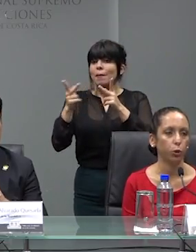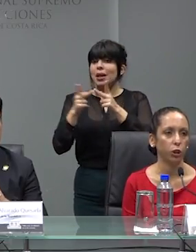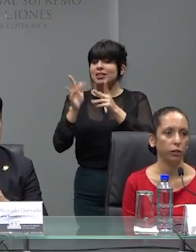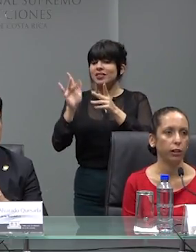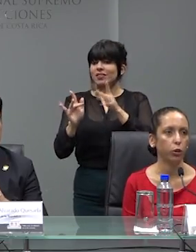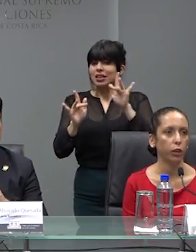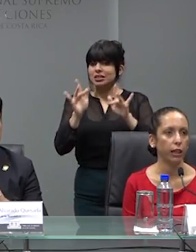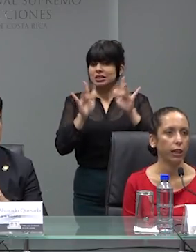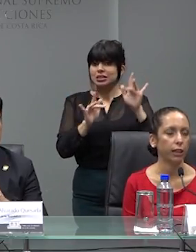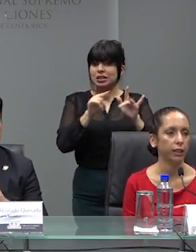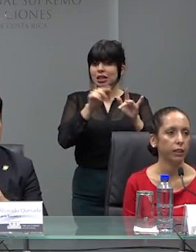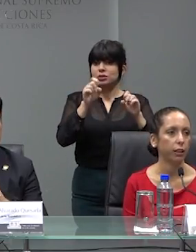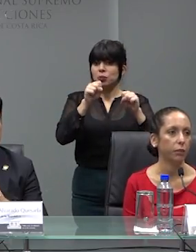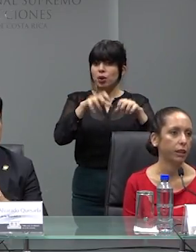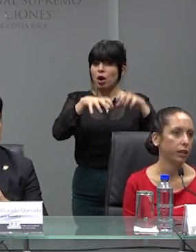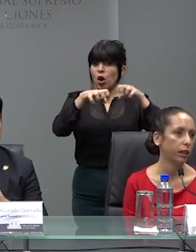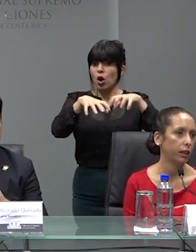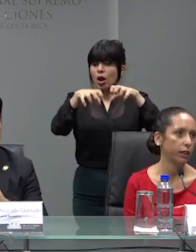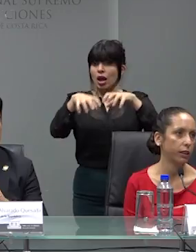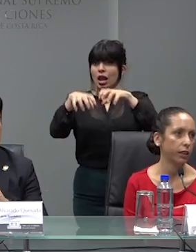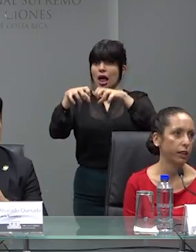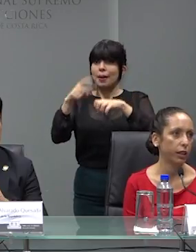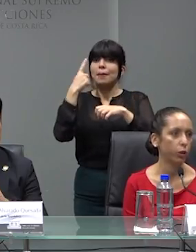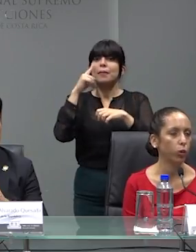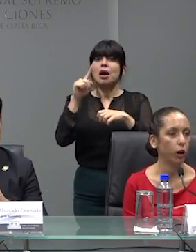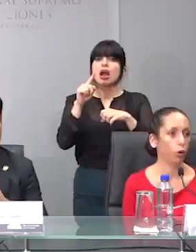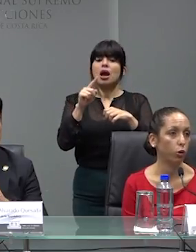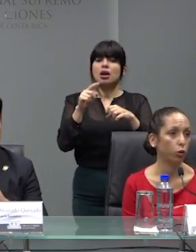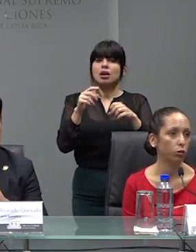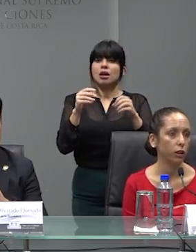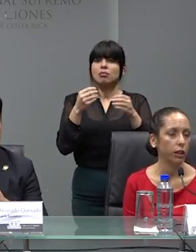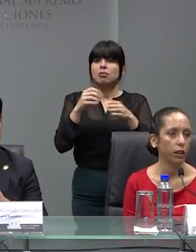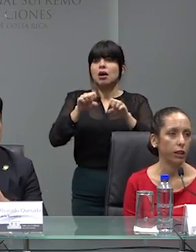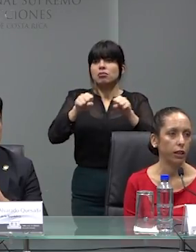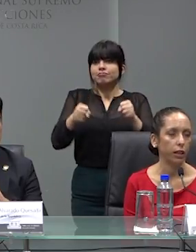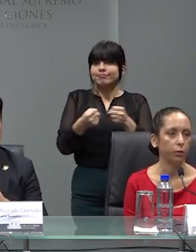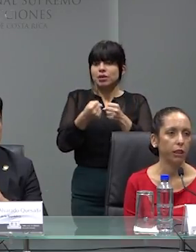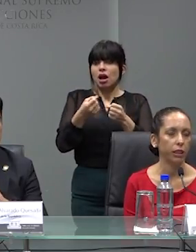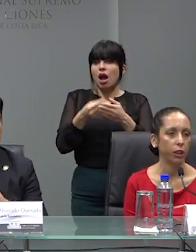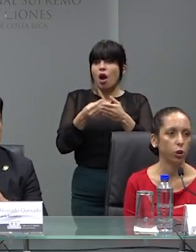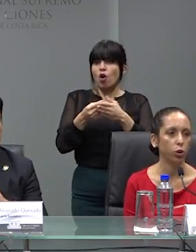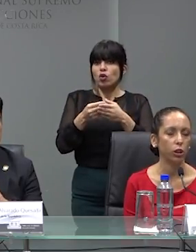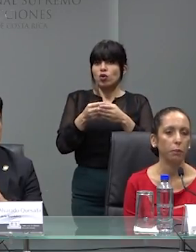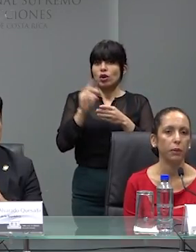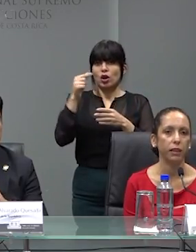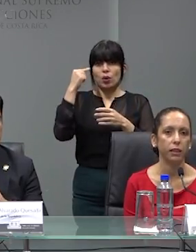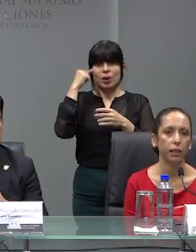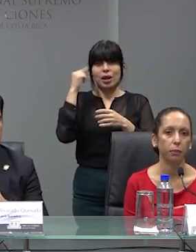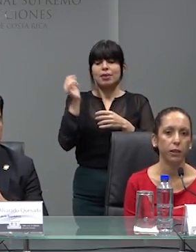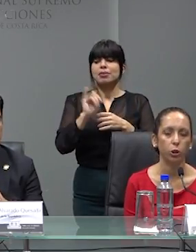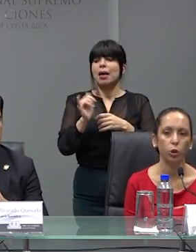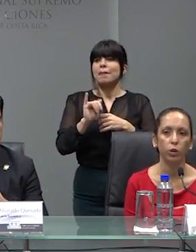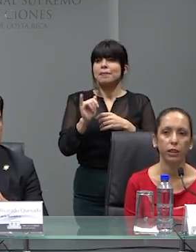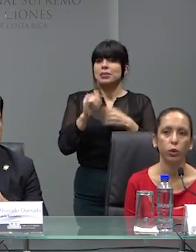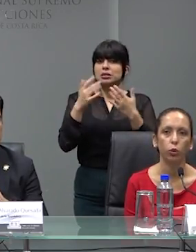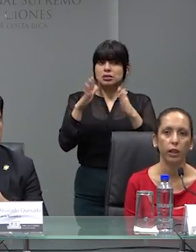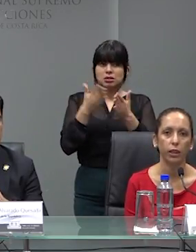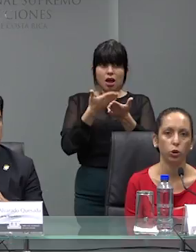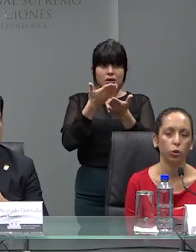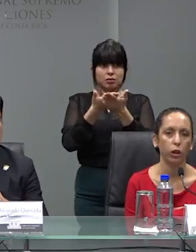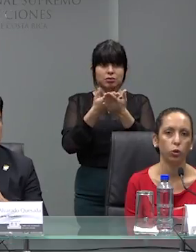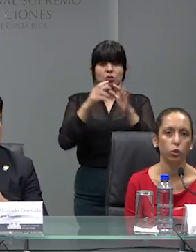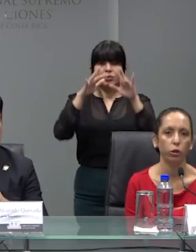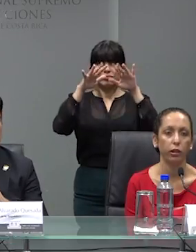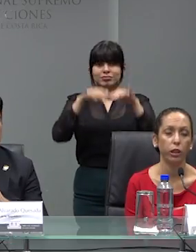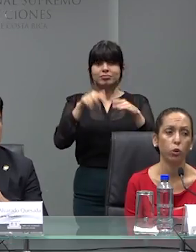vacantes es posible congelarlas y de manera tal que se genere un ahorro en la administración. También se planteó una